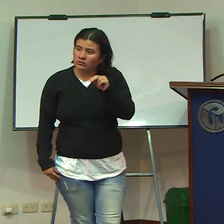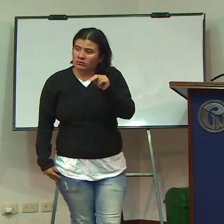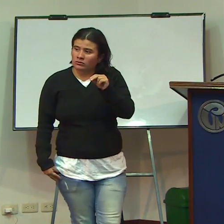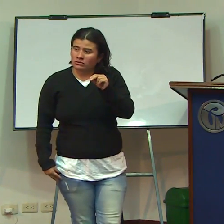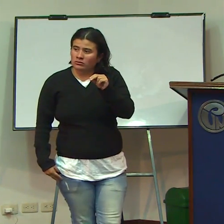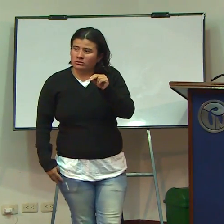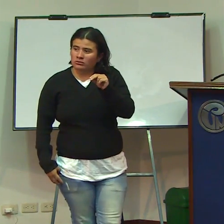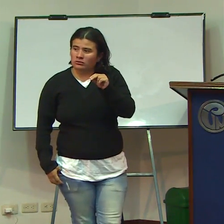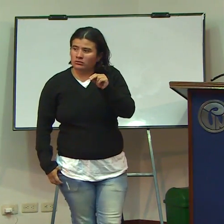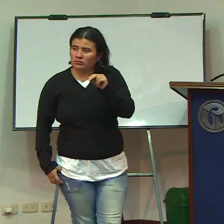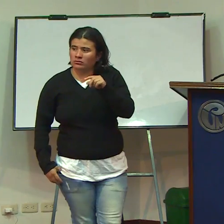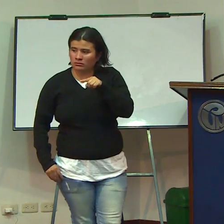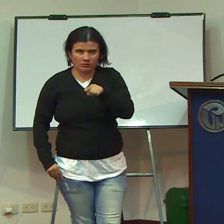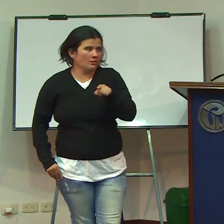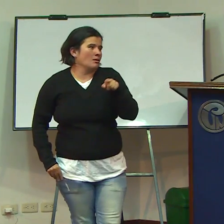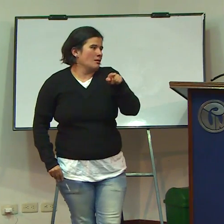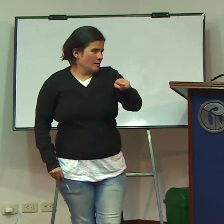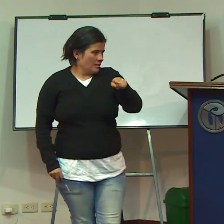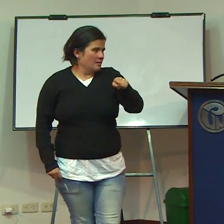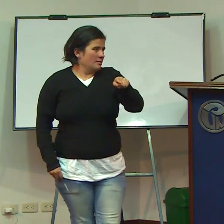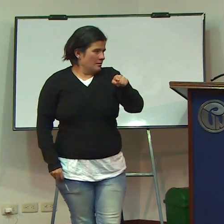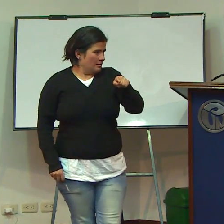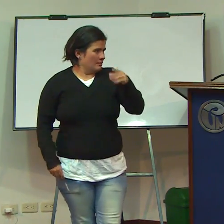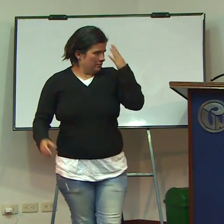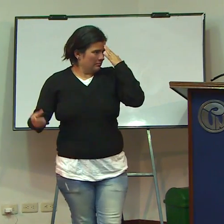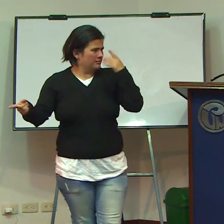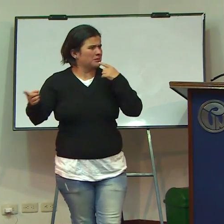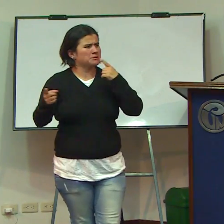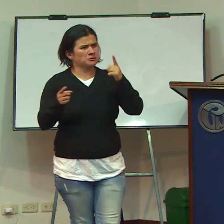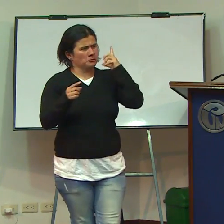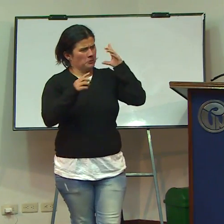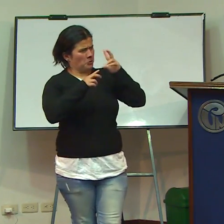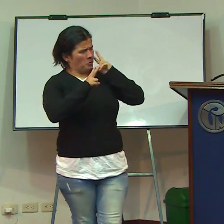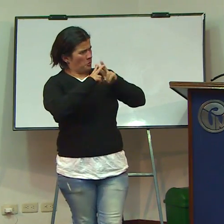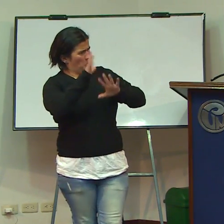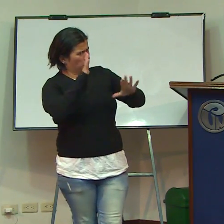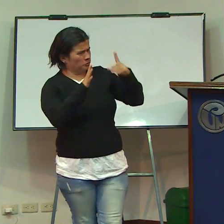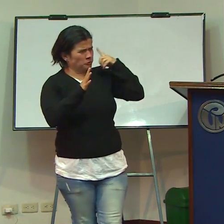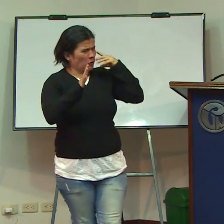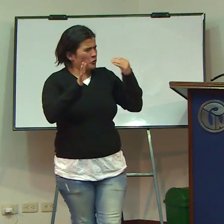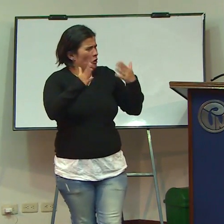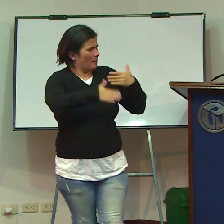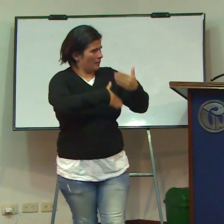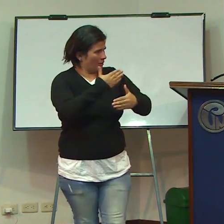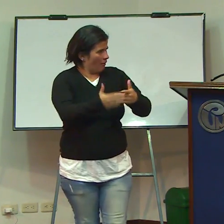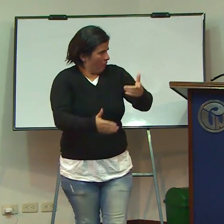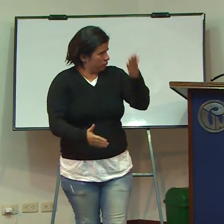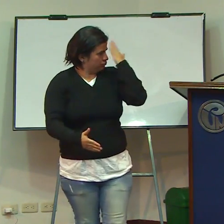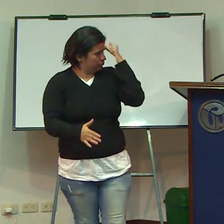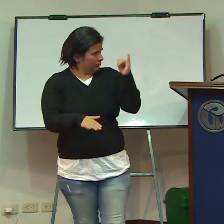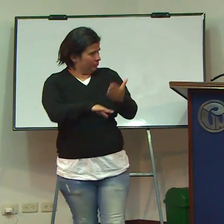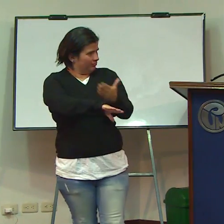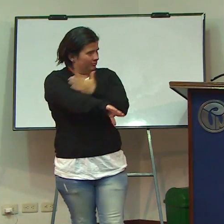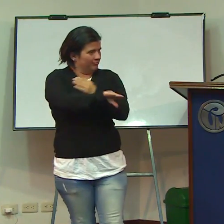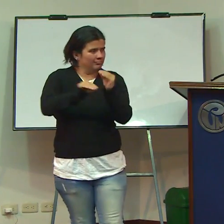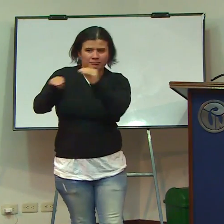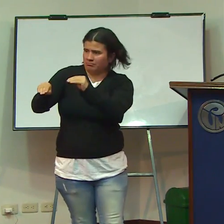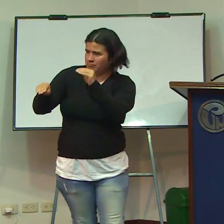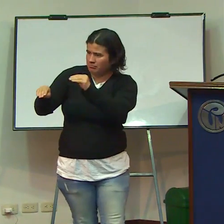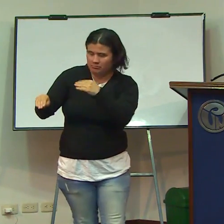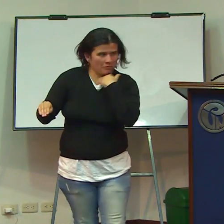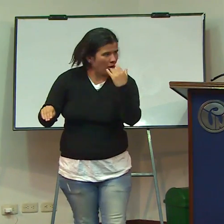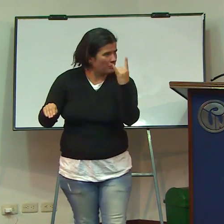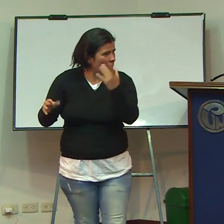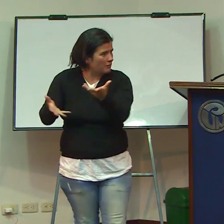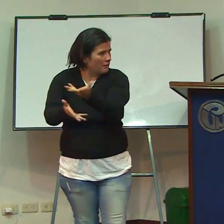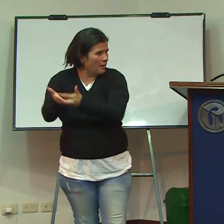oportunidad de conocerlo cuando en ese entonces se dio la oportunidad que se participara una persona sorda. Entonces, no sé, digamos, por qué dicen que